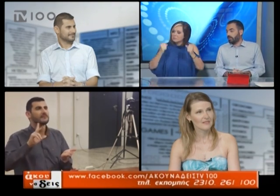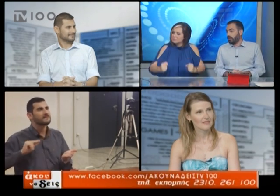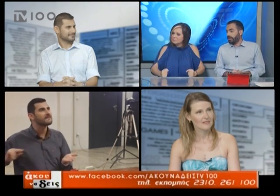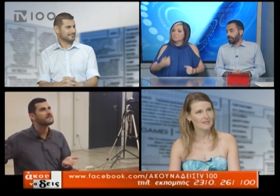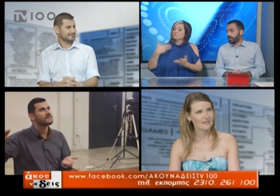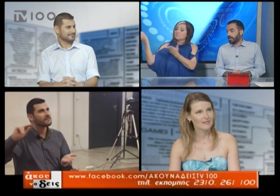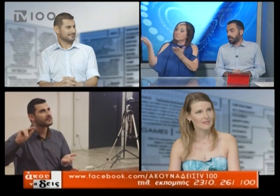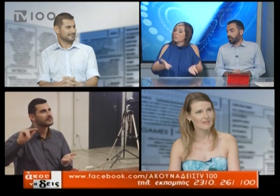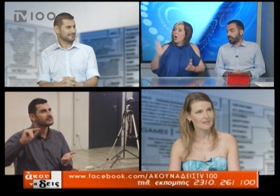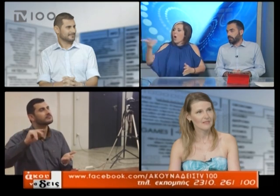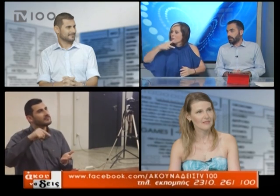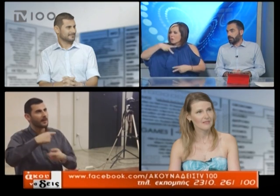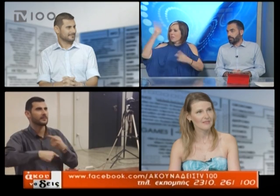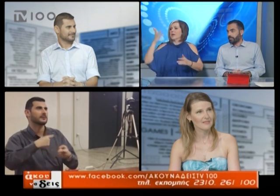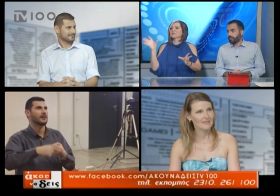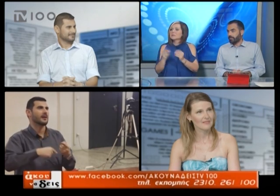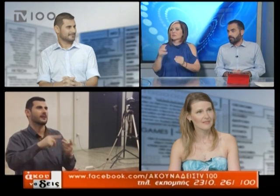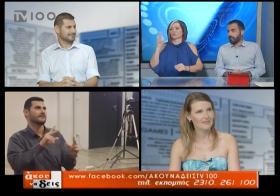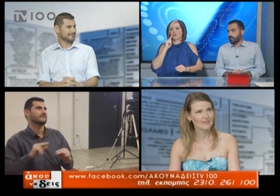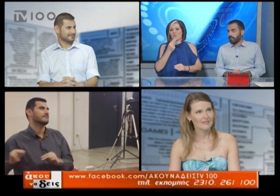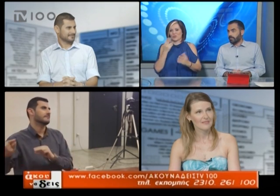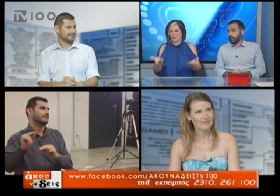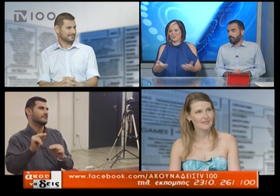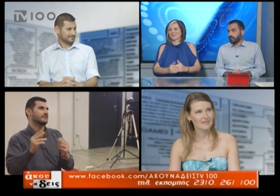ανοιχτό και για τα κοφάτομα.